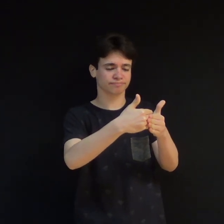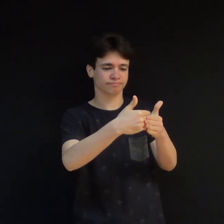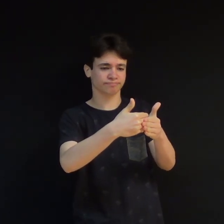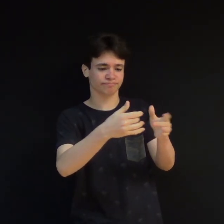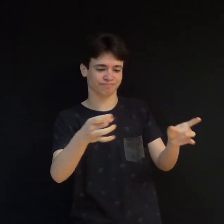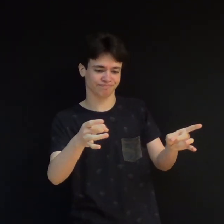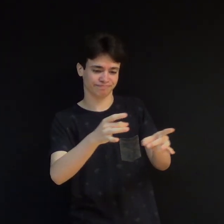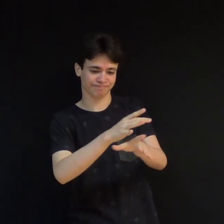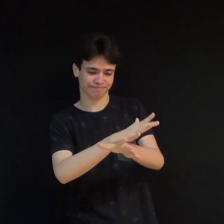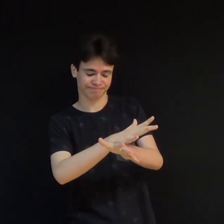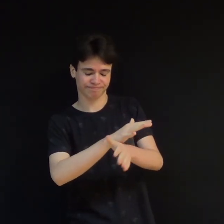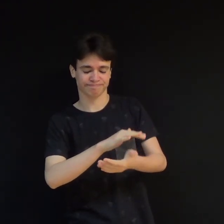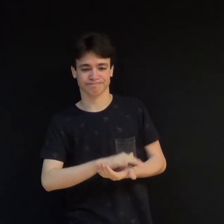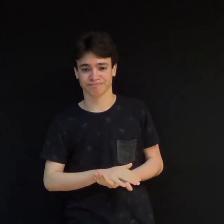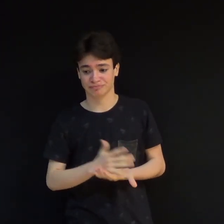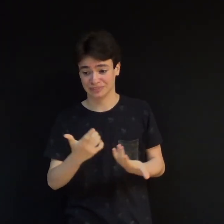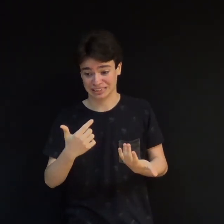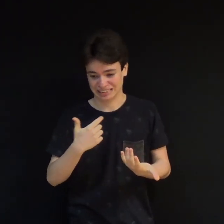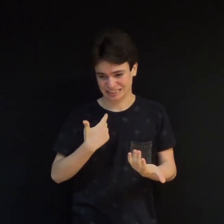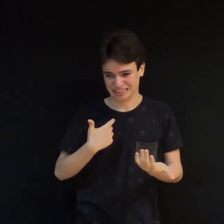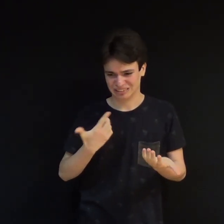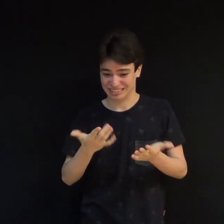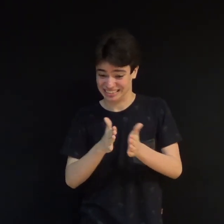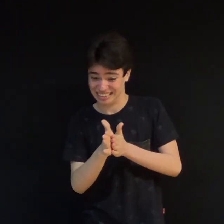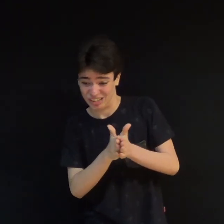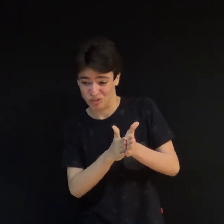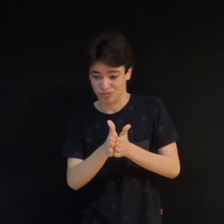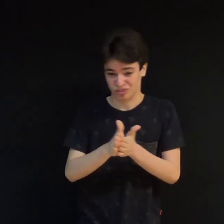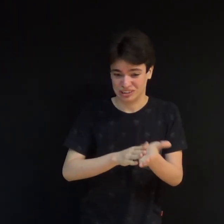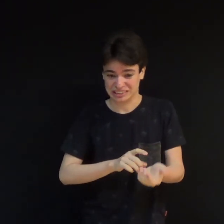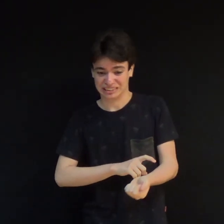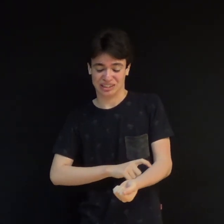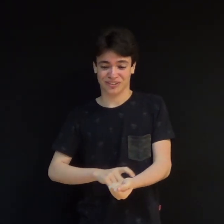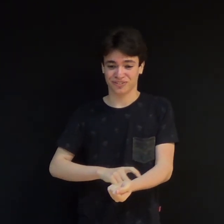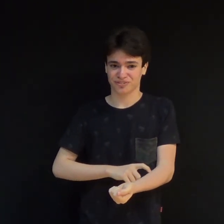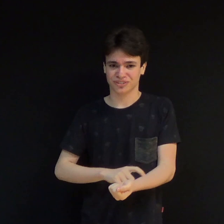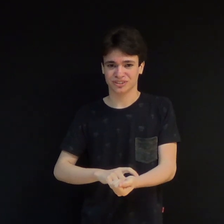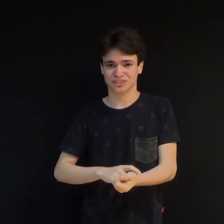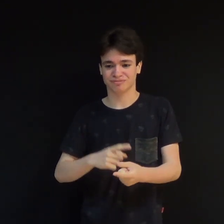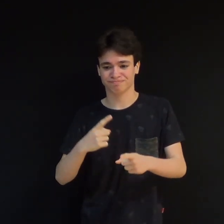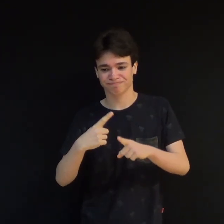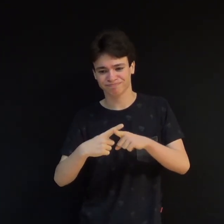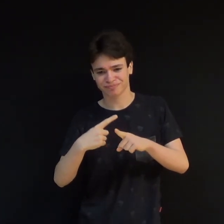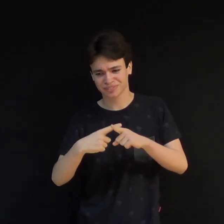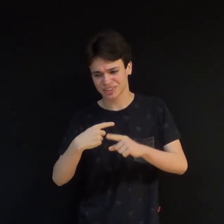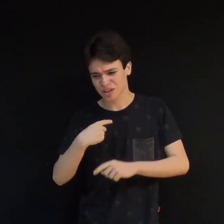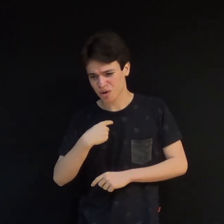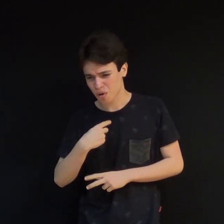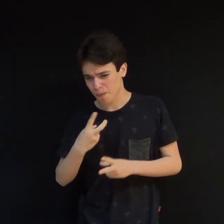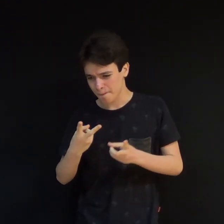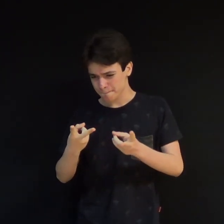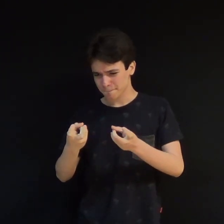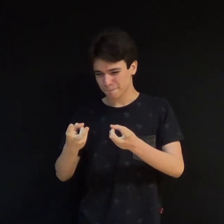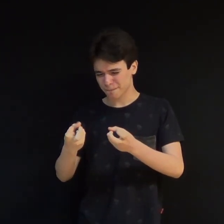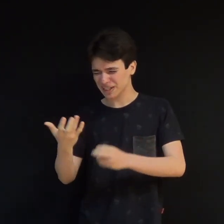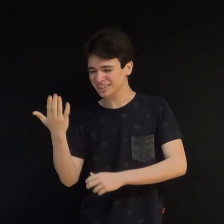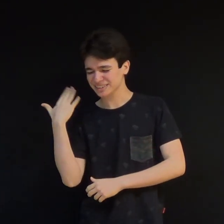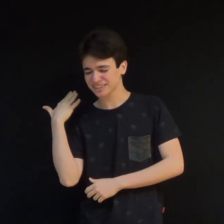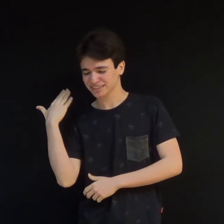não precisava dizer que eu fiquei um pouco apreensivo principalmente ao considerar que não existe na época aplicativo de transporte de